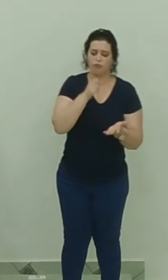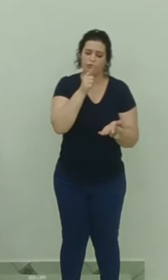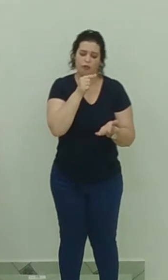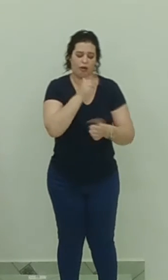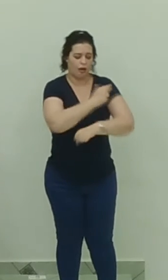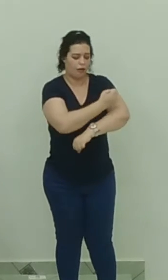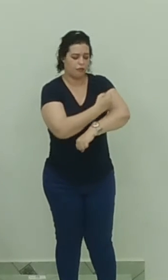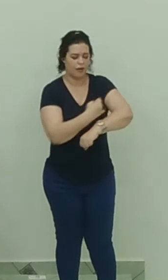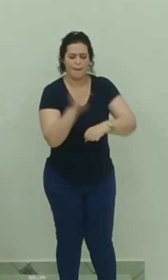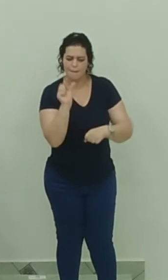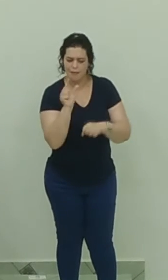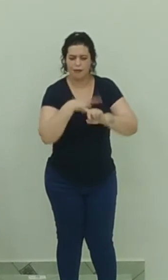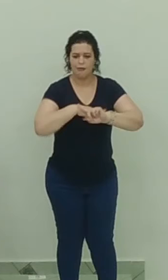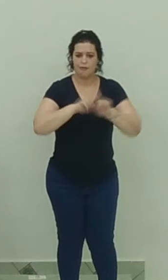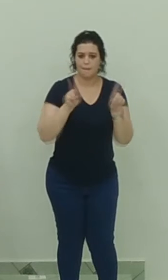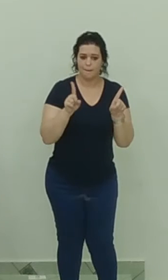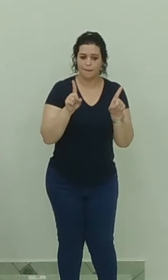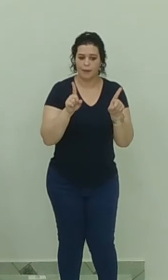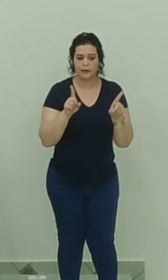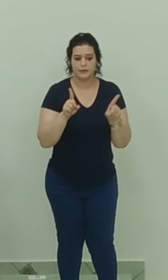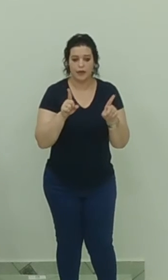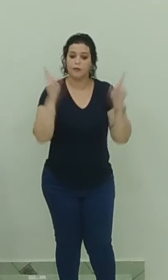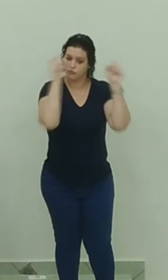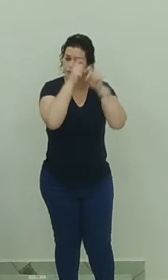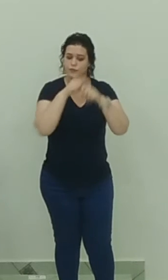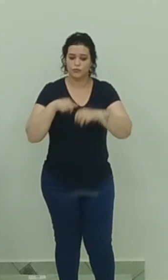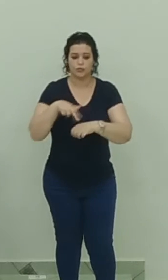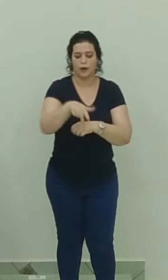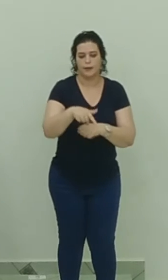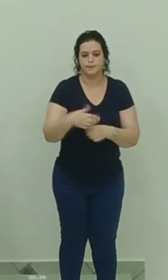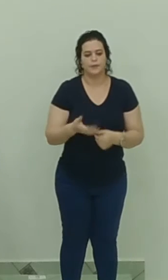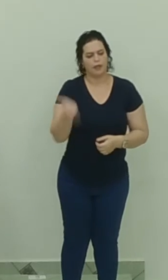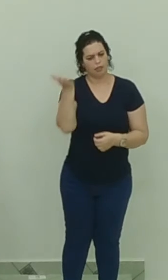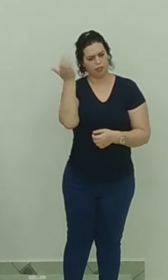Não havia naquela época barcos.